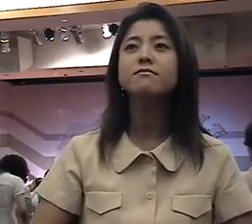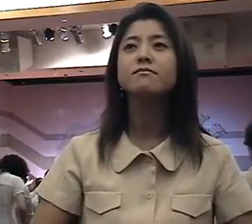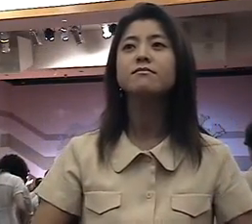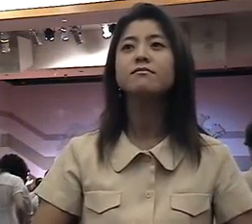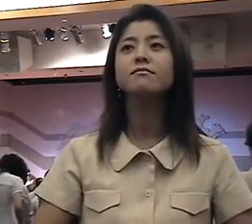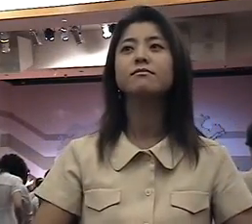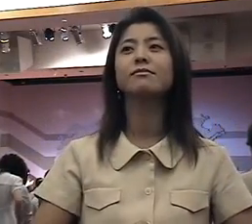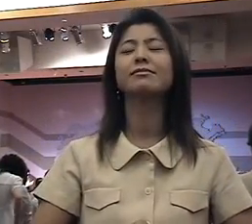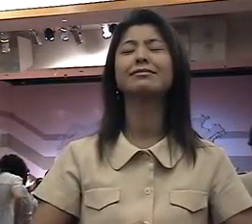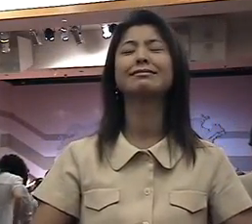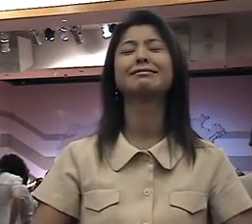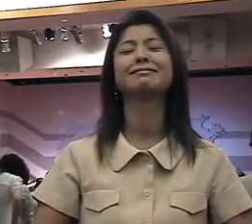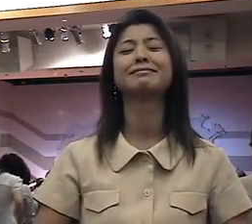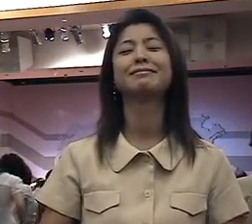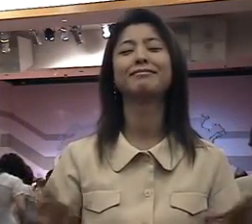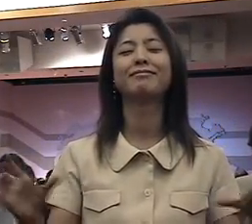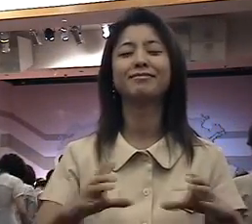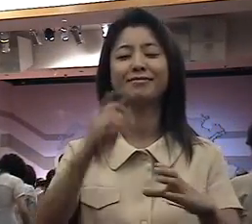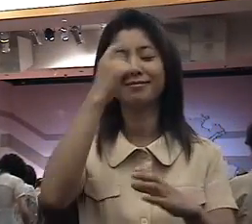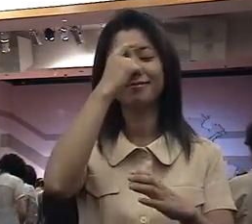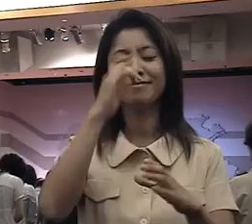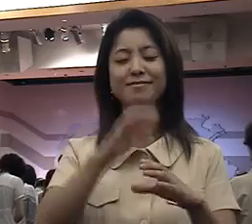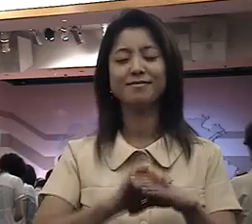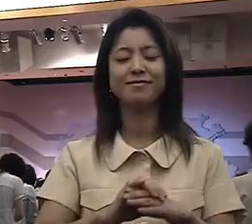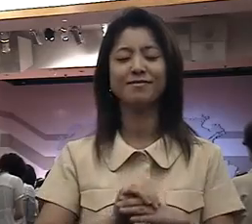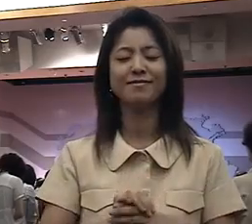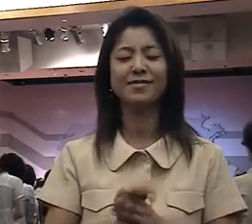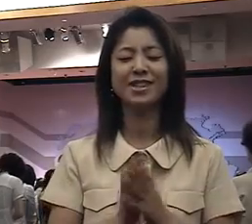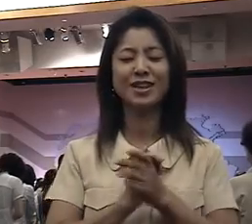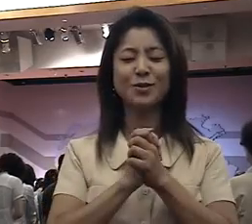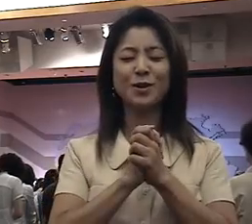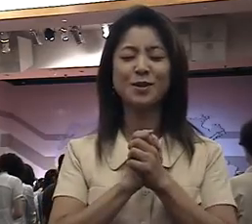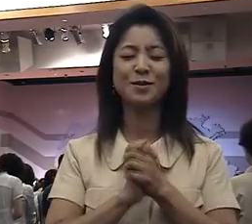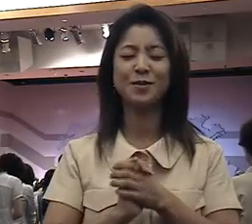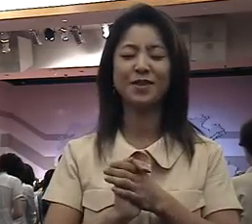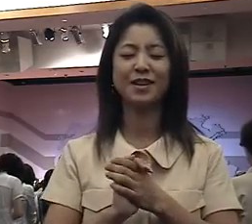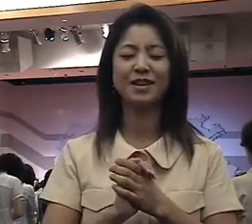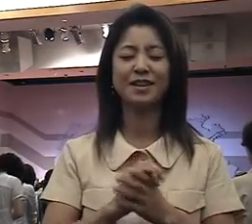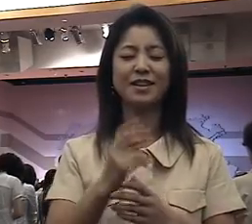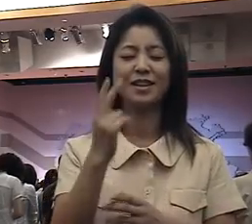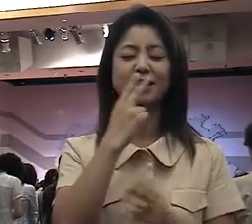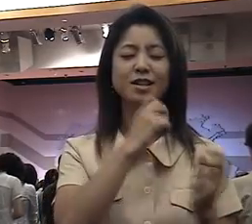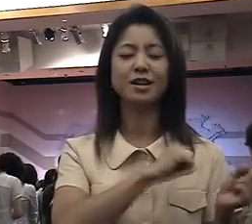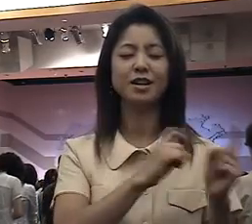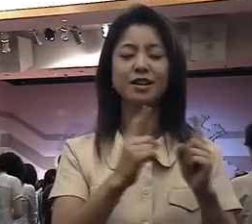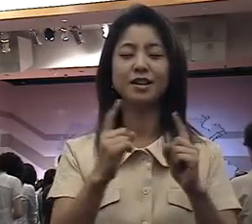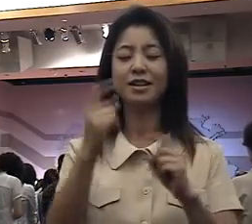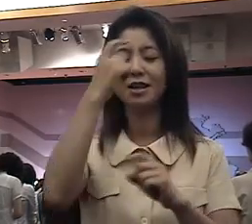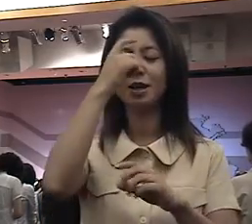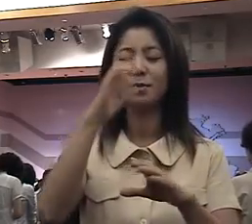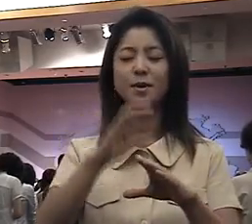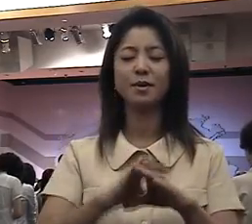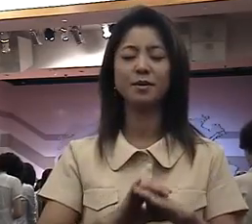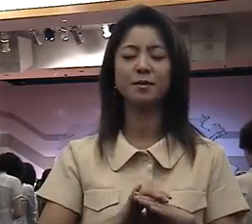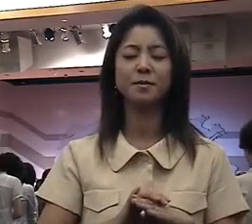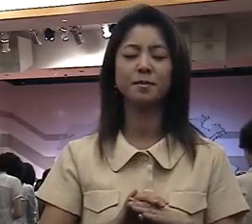합심하여 기도하겠습니다. 오늘도 성령께서 운행하시는 살아있는 예배가 되게 하여 주시옵소서. 우리의 예배를 통해